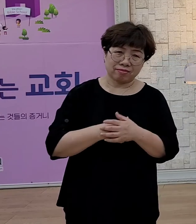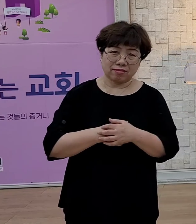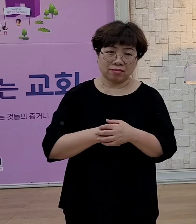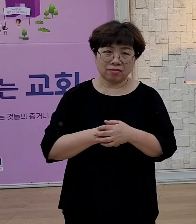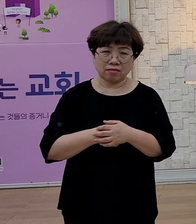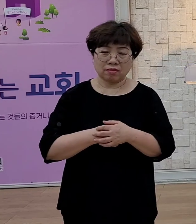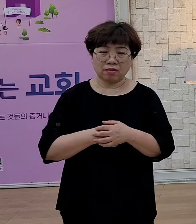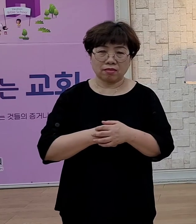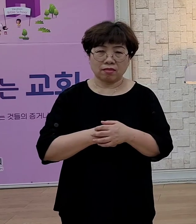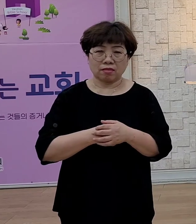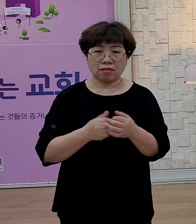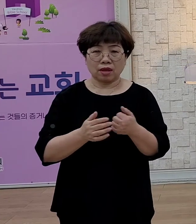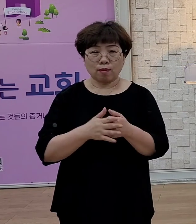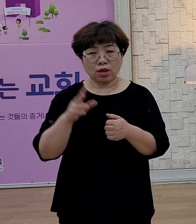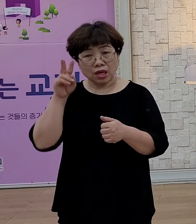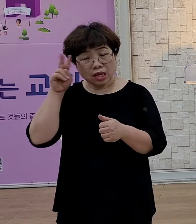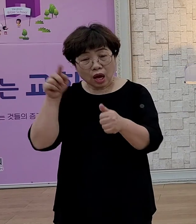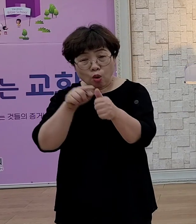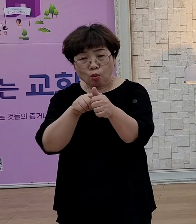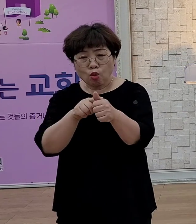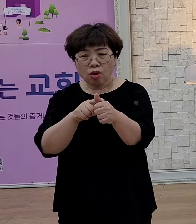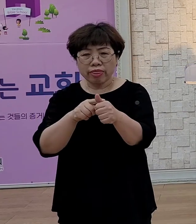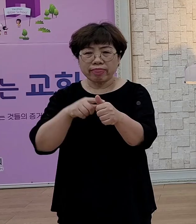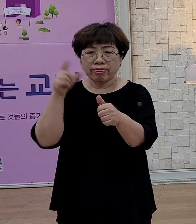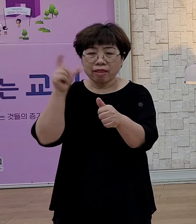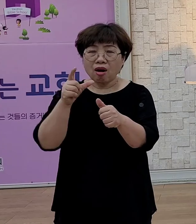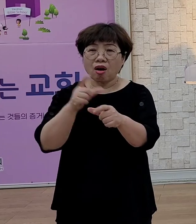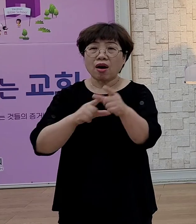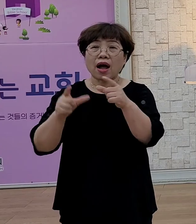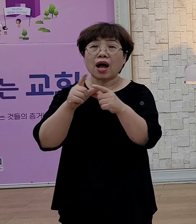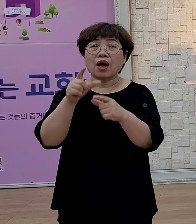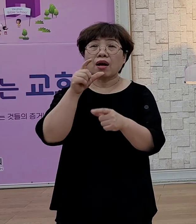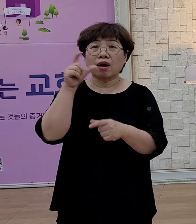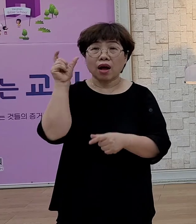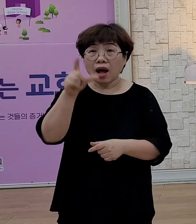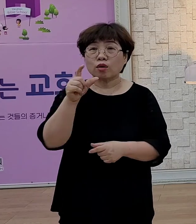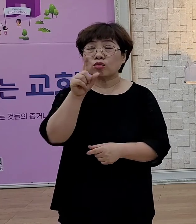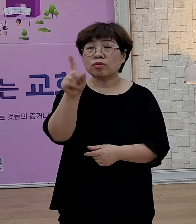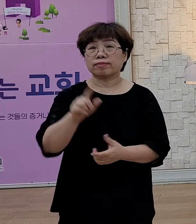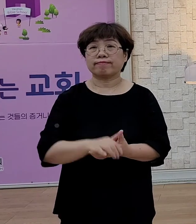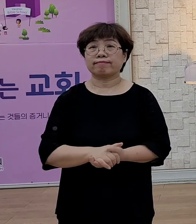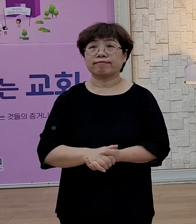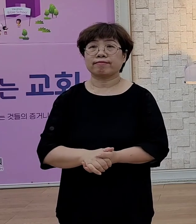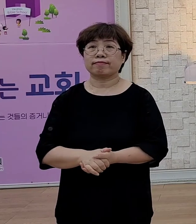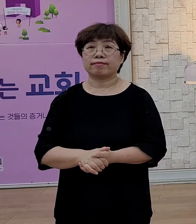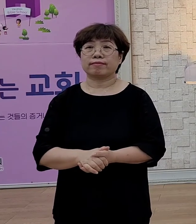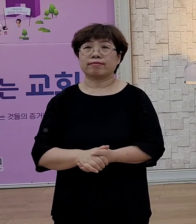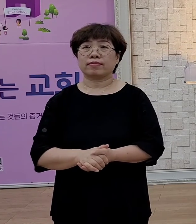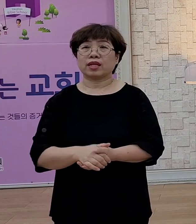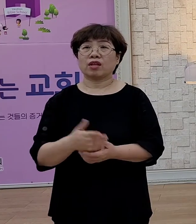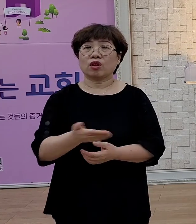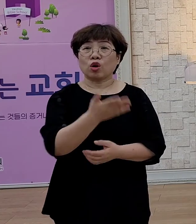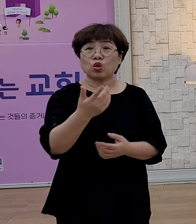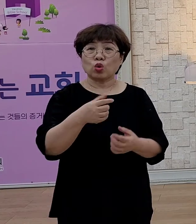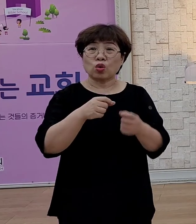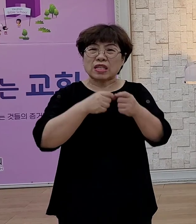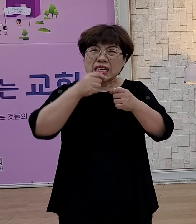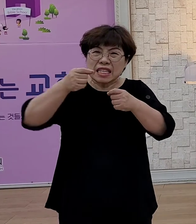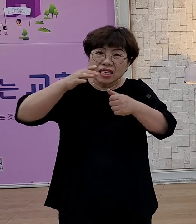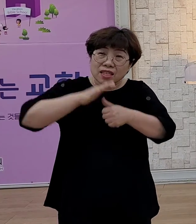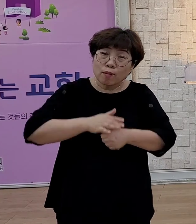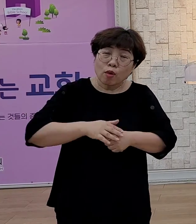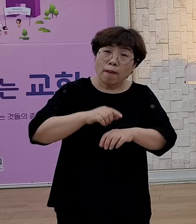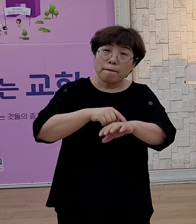그래서 이 야고보는 우리에게 한 번 더 강조합니다. 그럼 8절, 우리 8절 마지막으로 한번 같이 읽어보겠습니다. 시작.